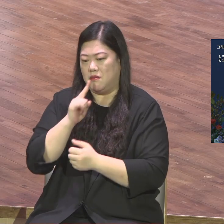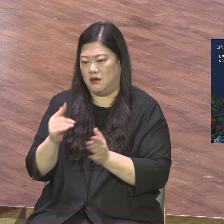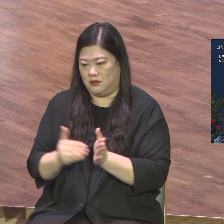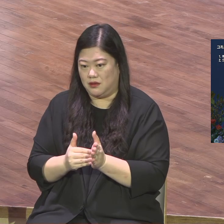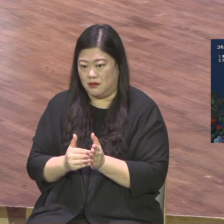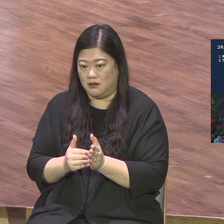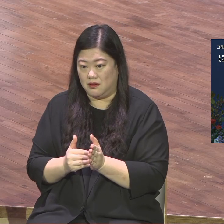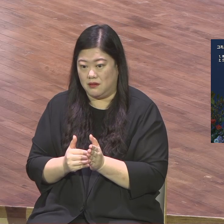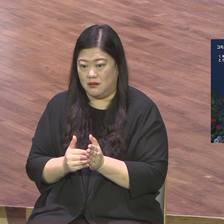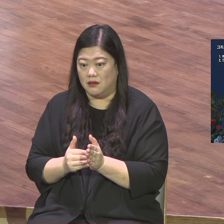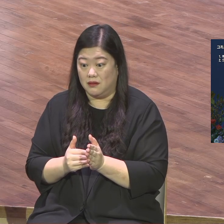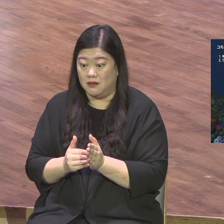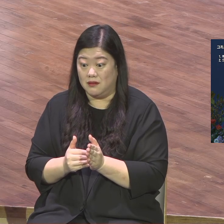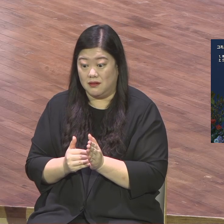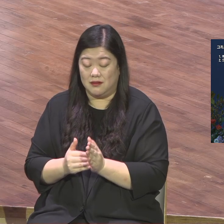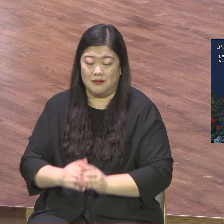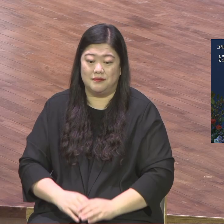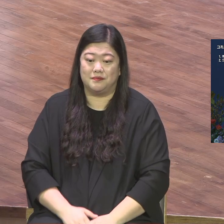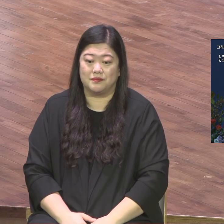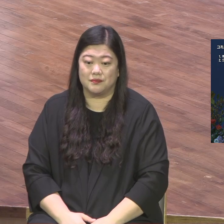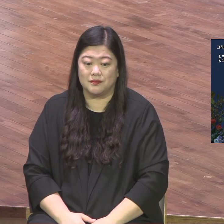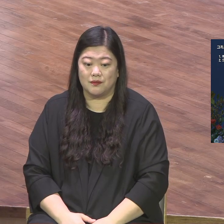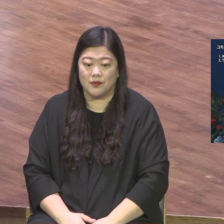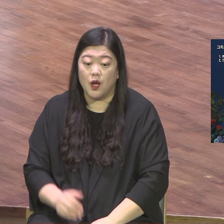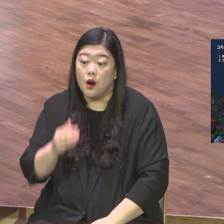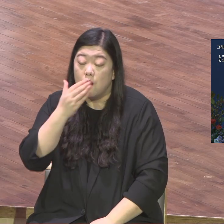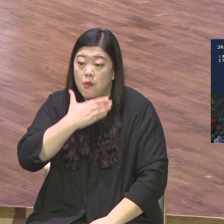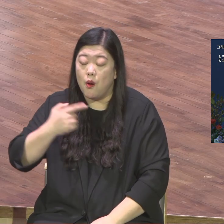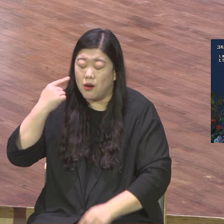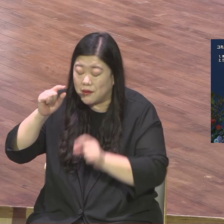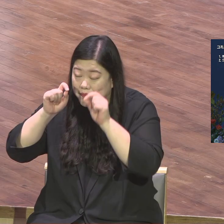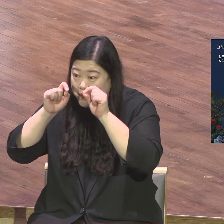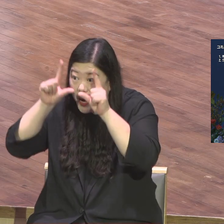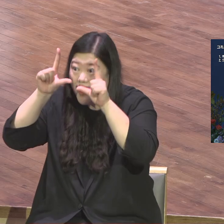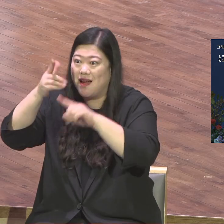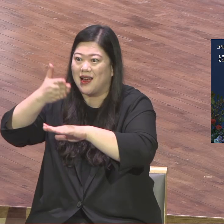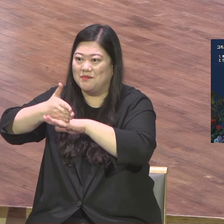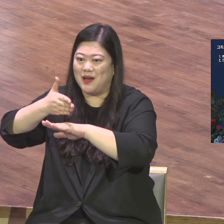대해서 감사했어요. 복음의 일꾼으로 삼아 주신 것